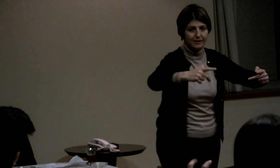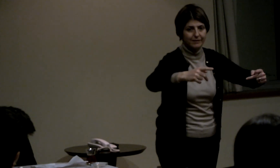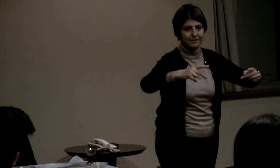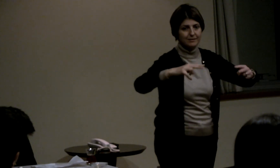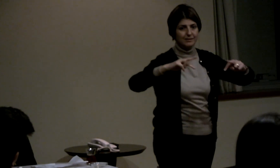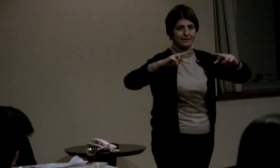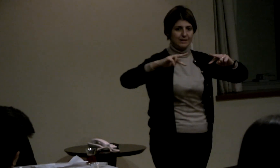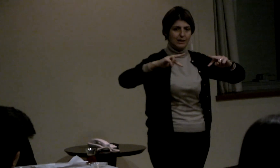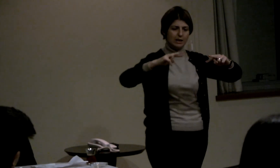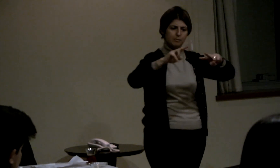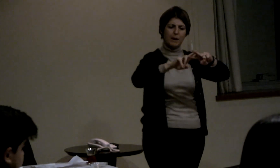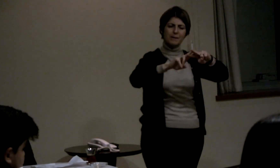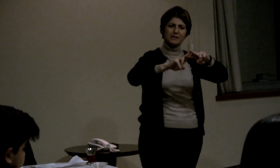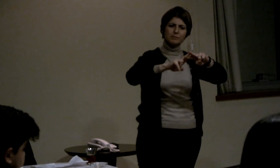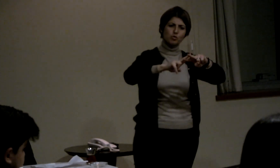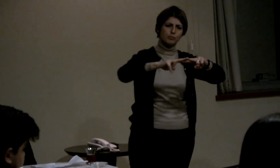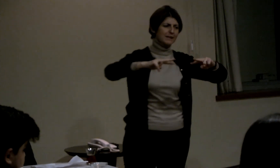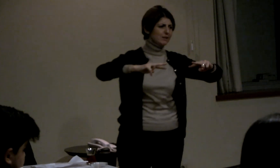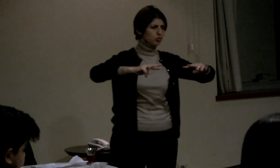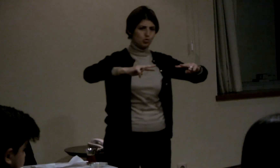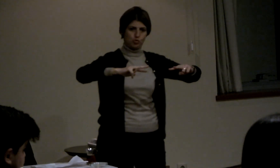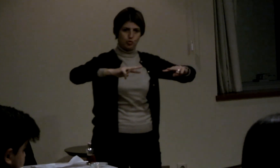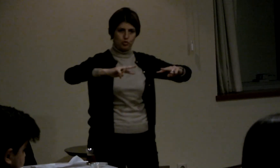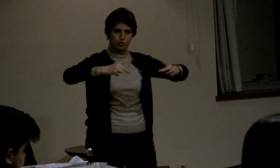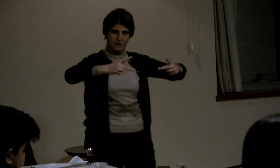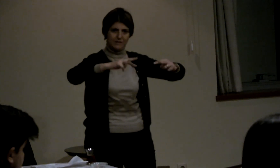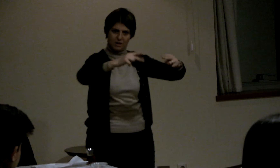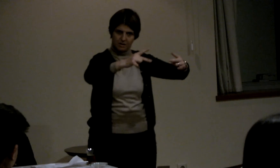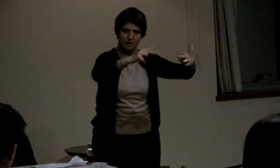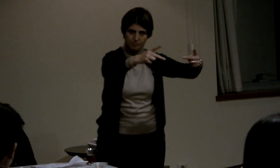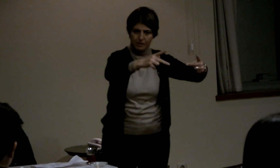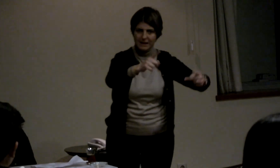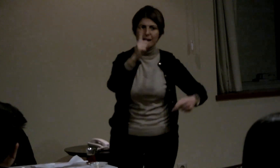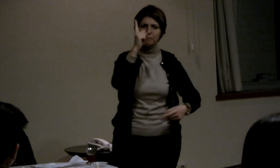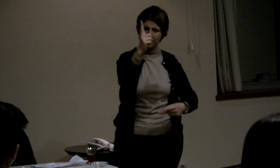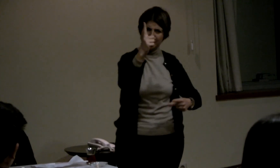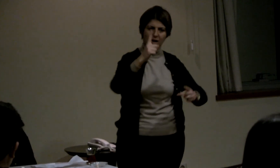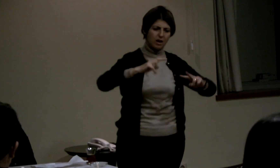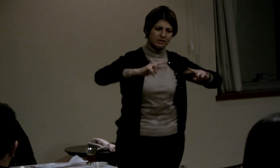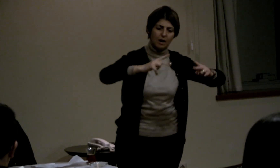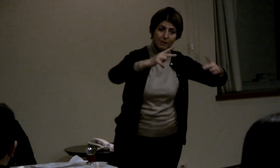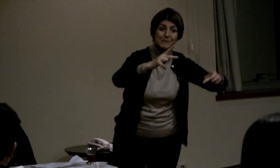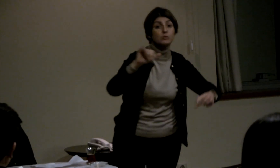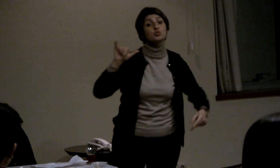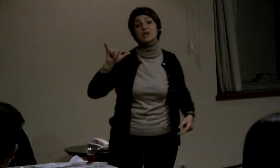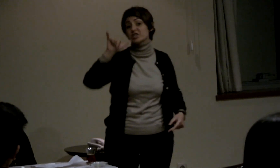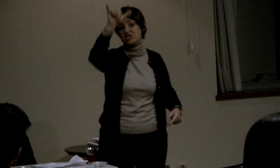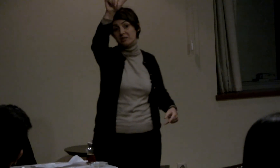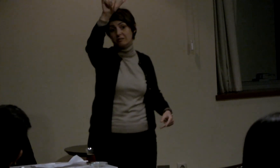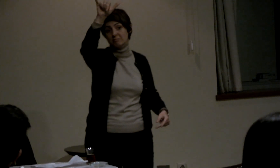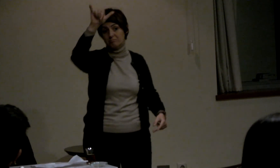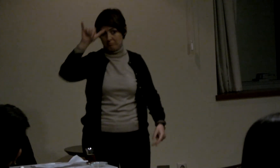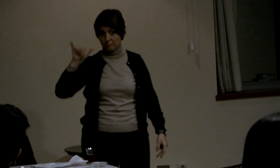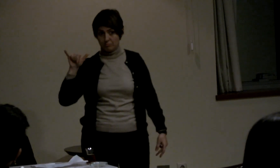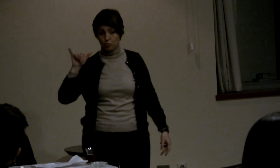Evet. Parmaklarını bükmeden düz. Evet, aktarma. Bir aktarma, mesela uçak için.